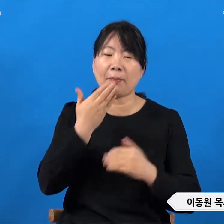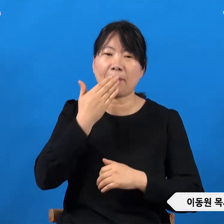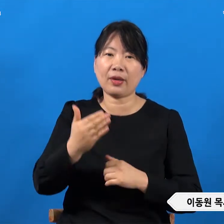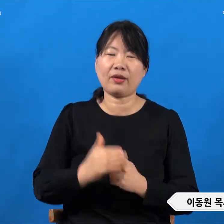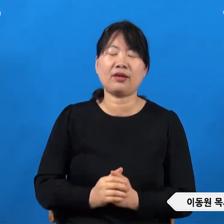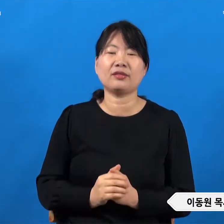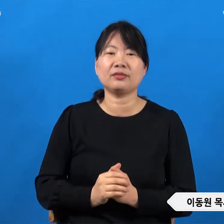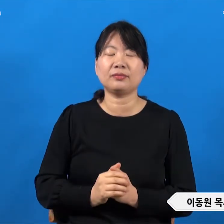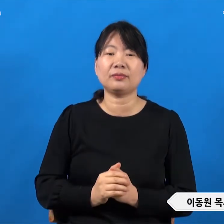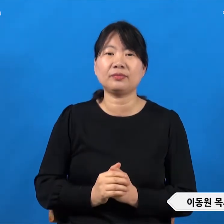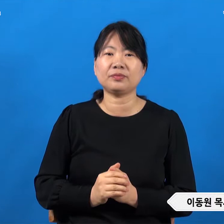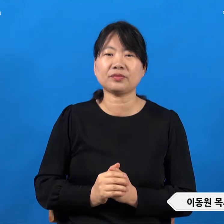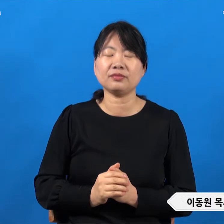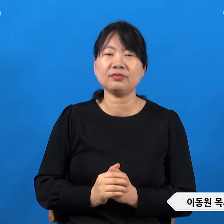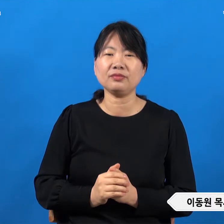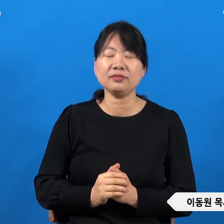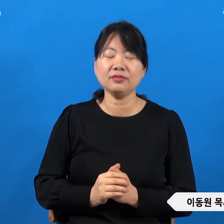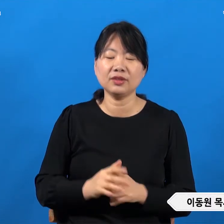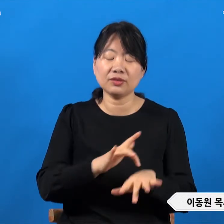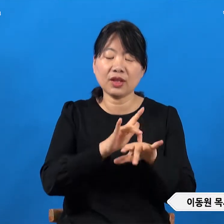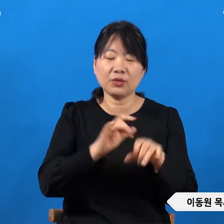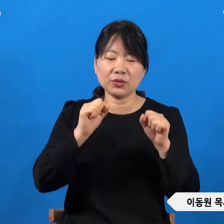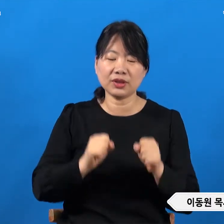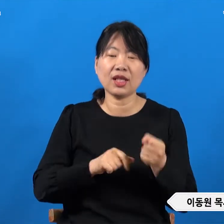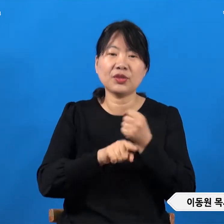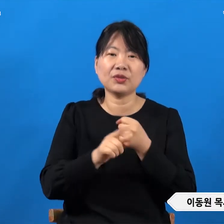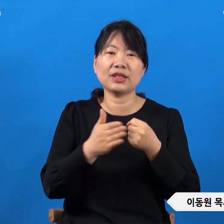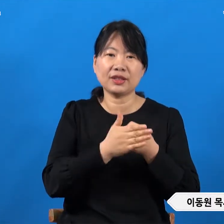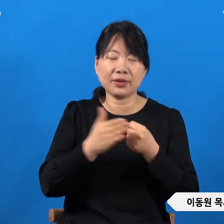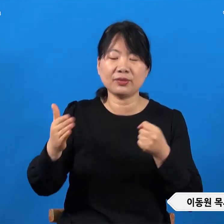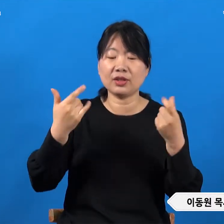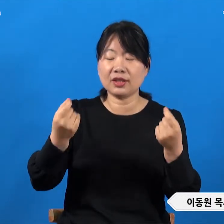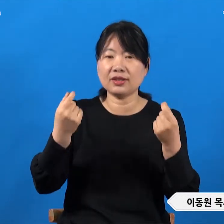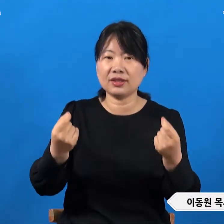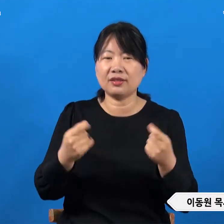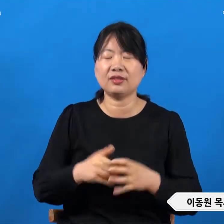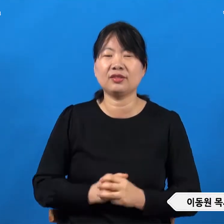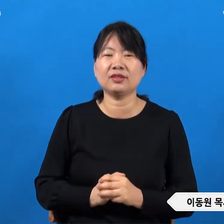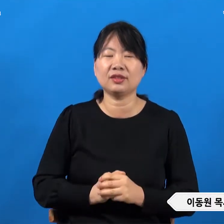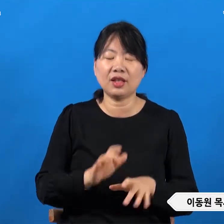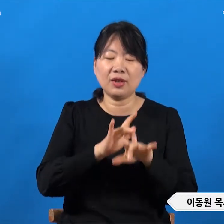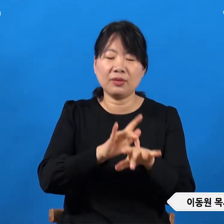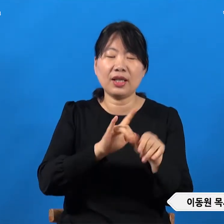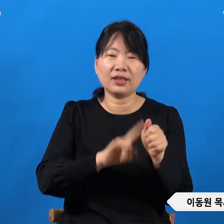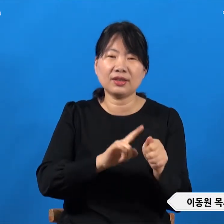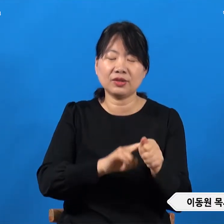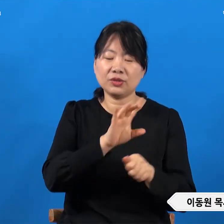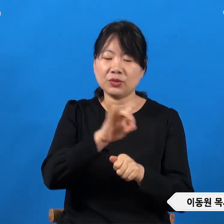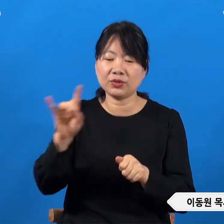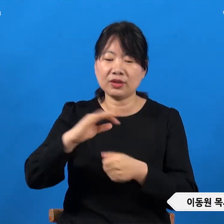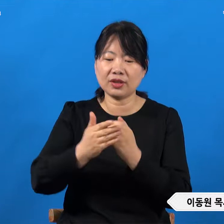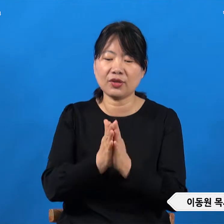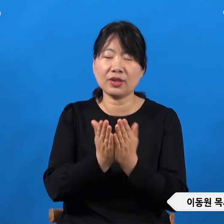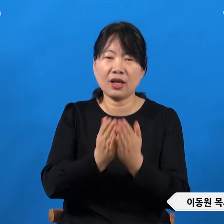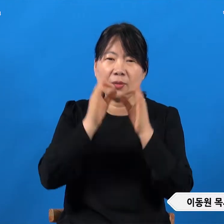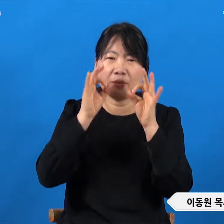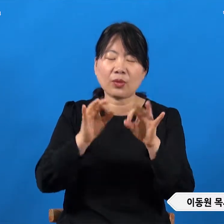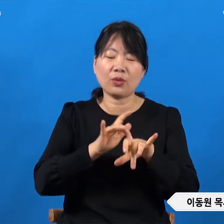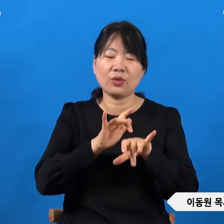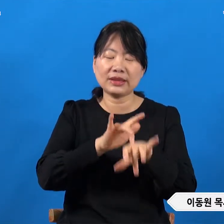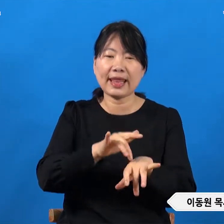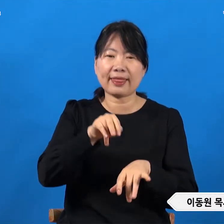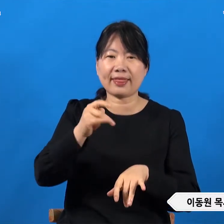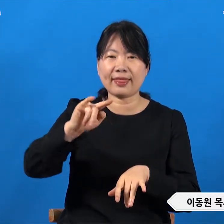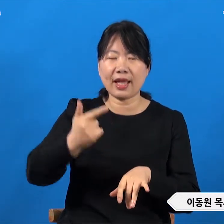있습니다. 그것이 마귀가 존재하는 이유이기 때문에 그렇습니다. 마귀는 종종 성경에서